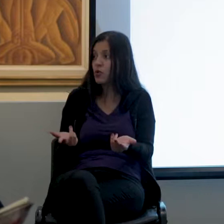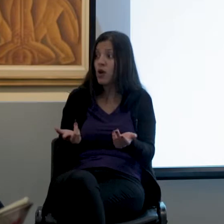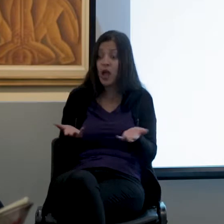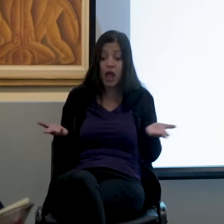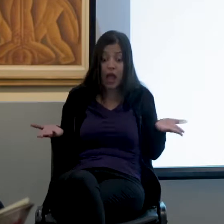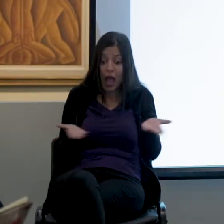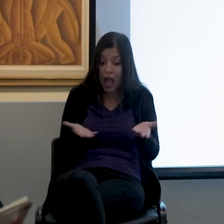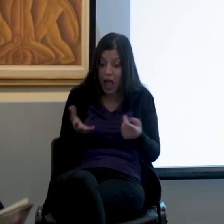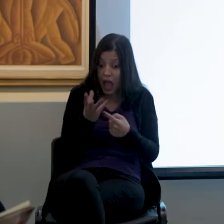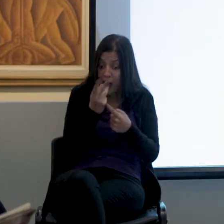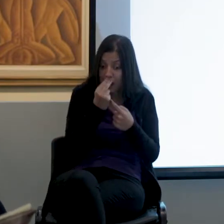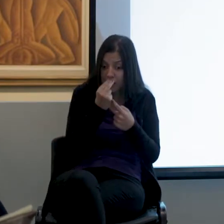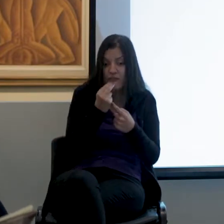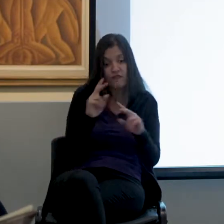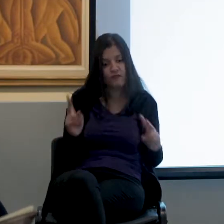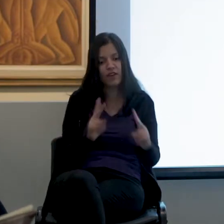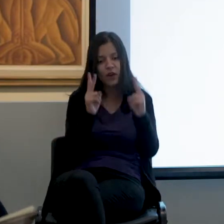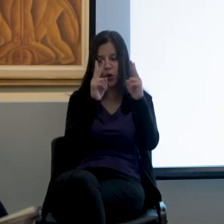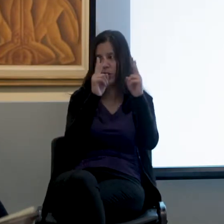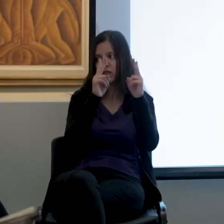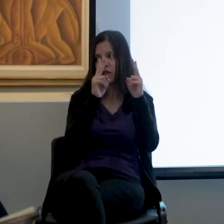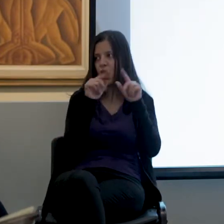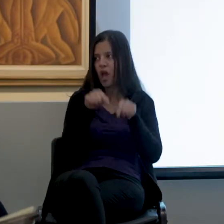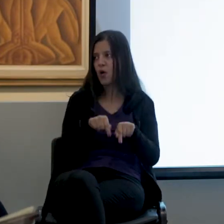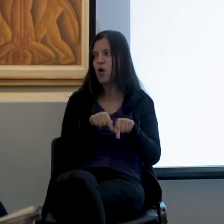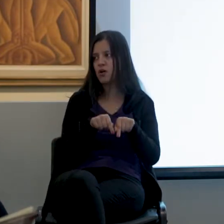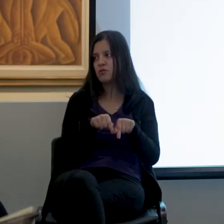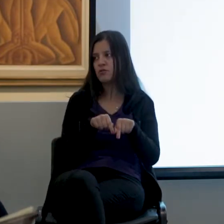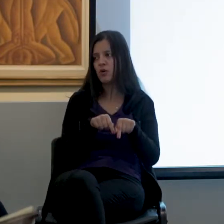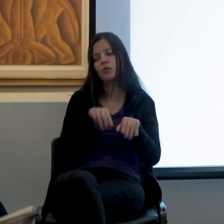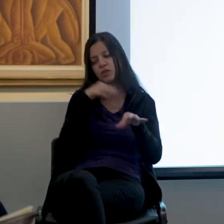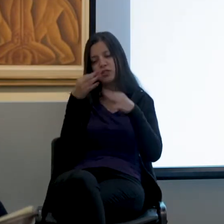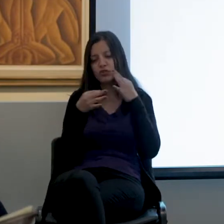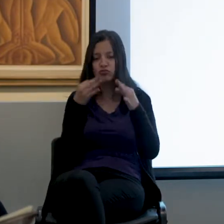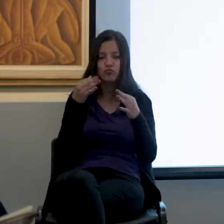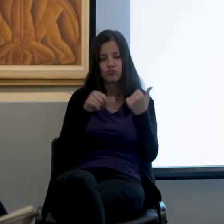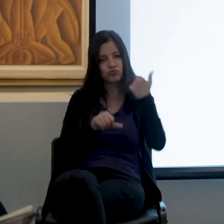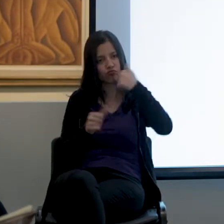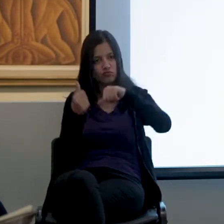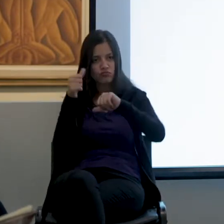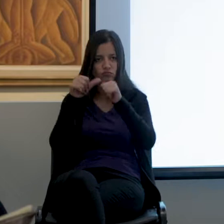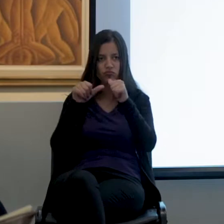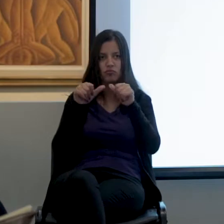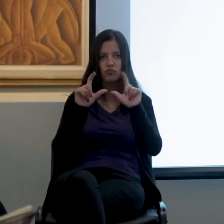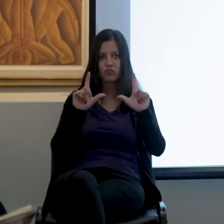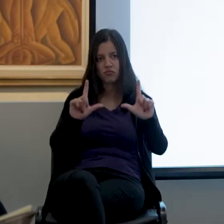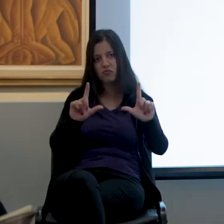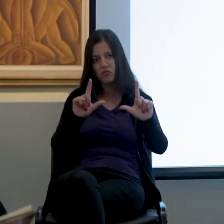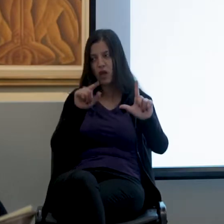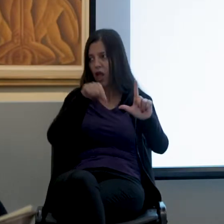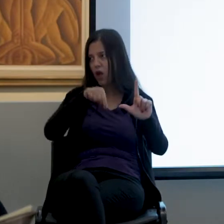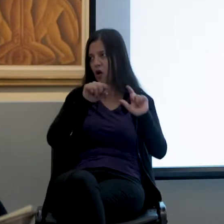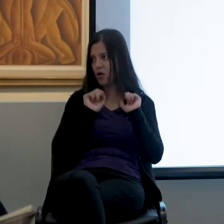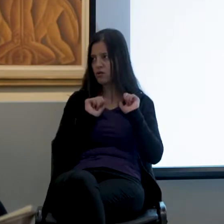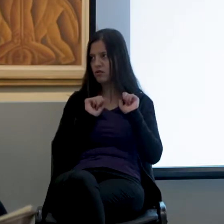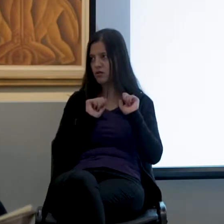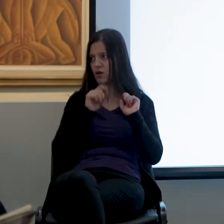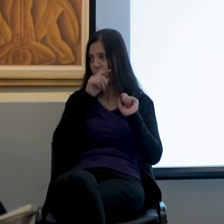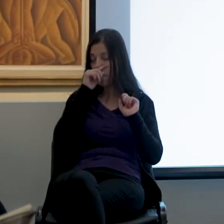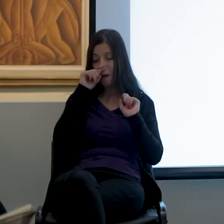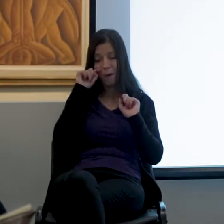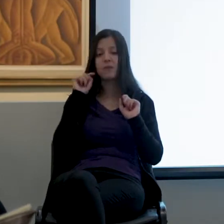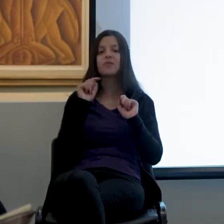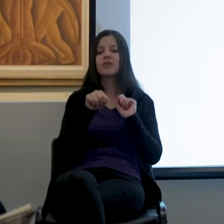não à arte do passado, mas à arte do presente. O crítico trata disso. E é aquele que vai